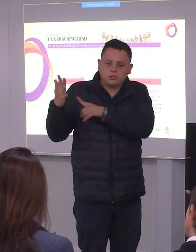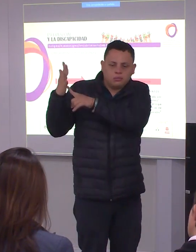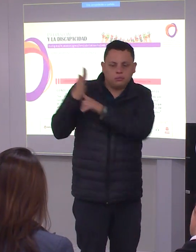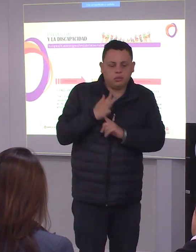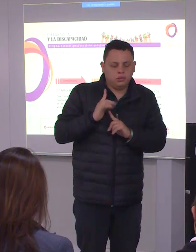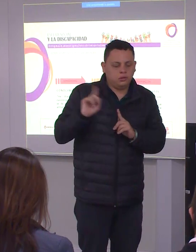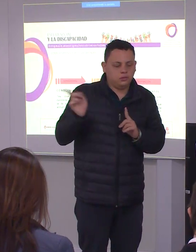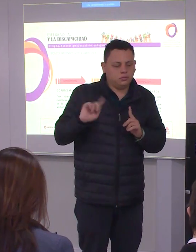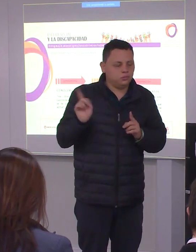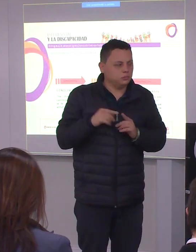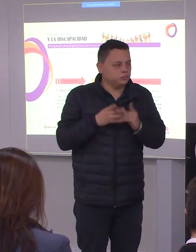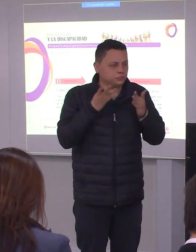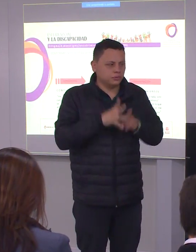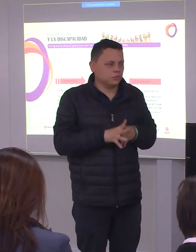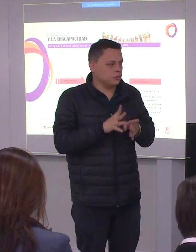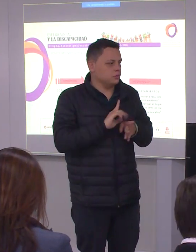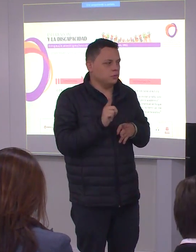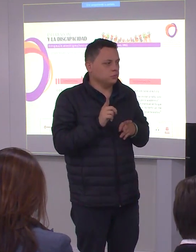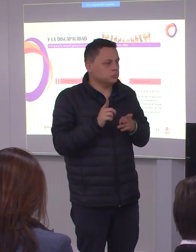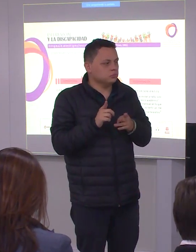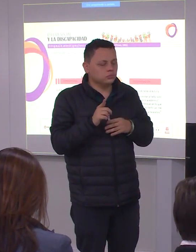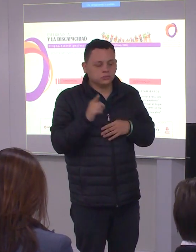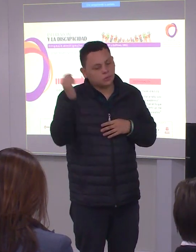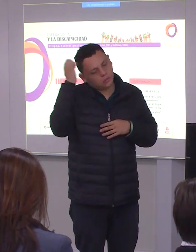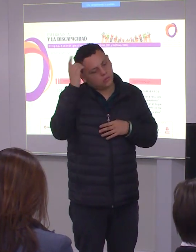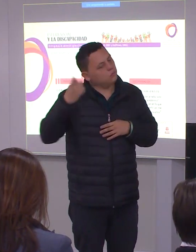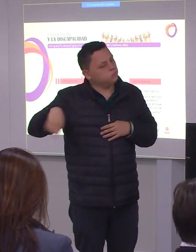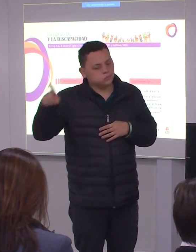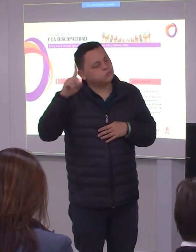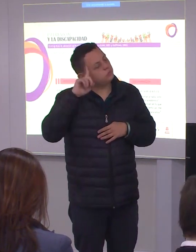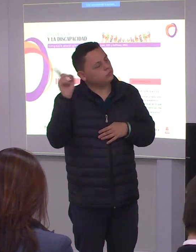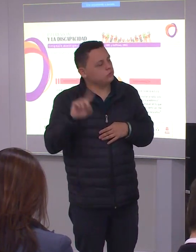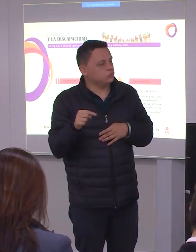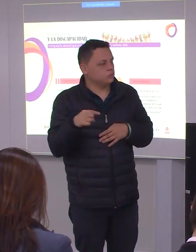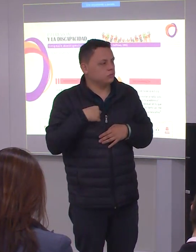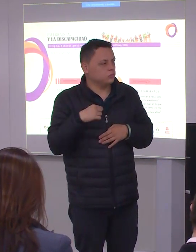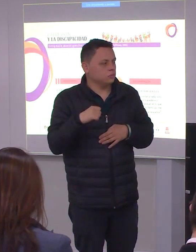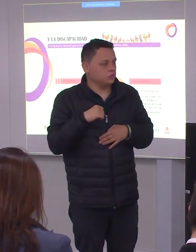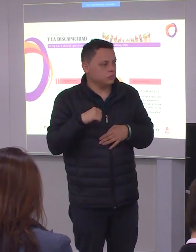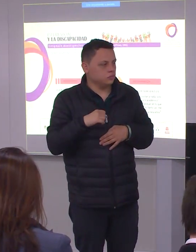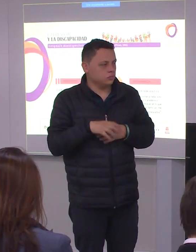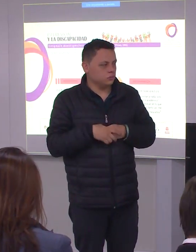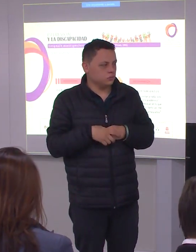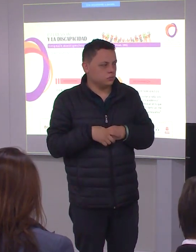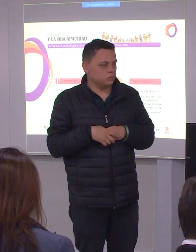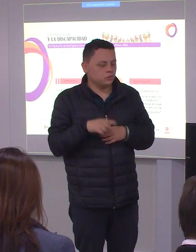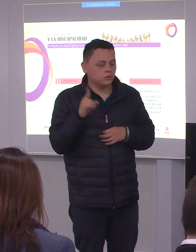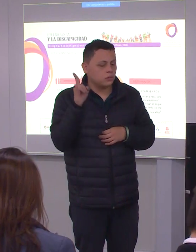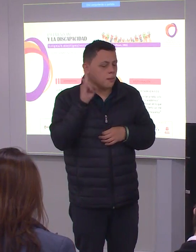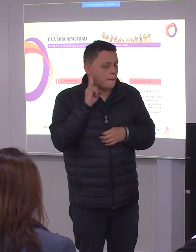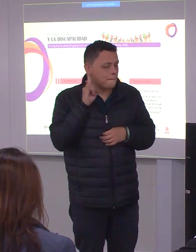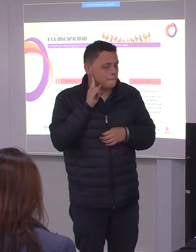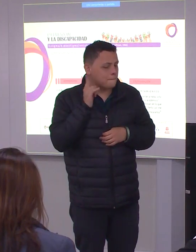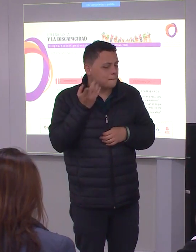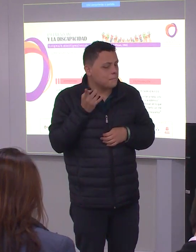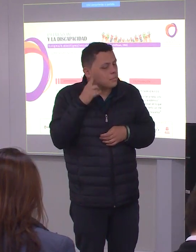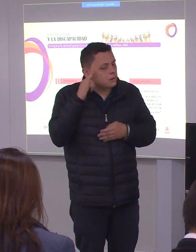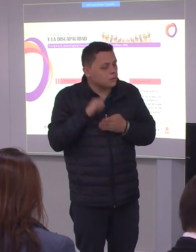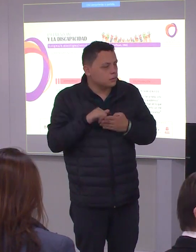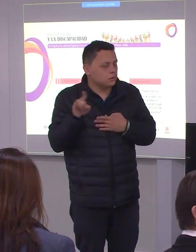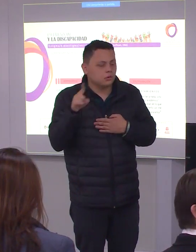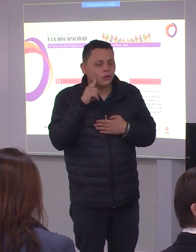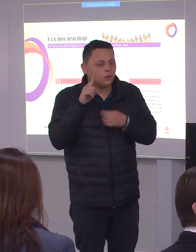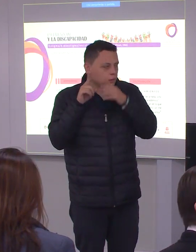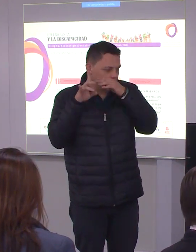hay estudiantes que me han dicho ninguno de los profesores saben que yo tengo hipoacusia siempre creen que soy